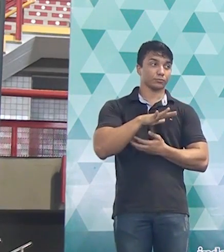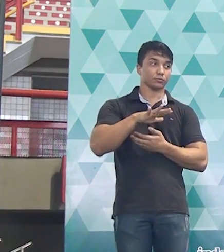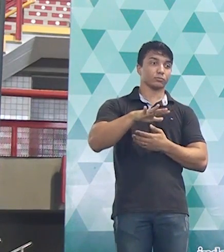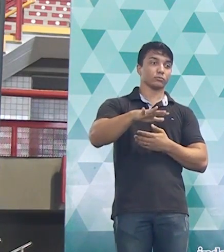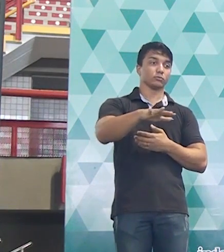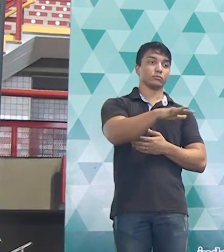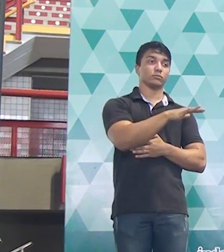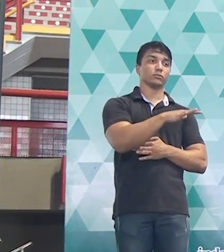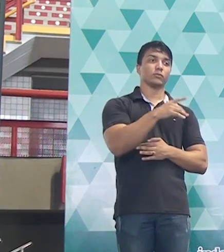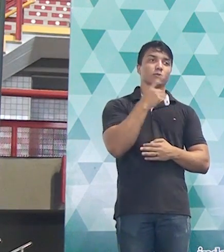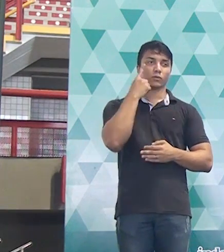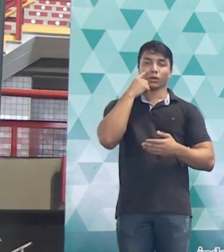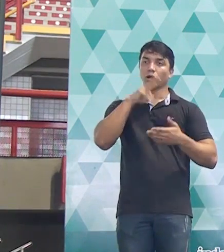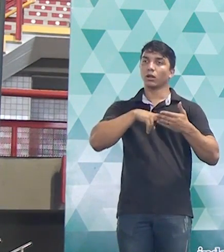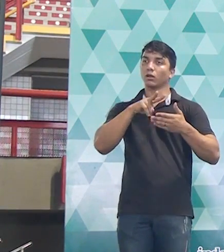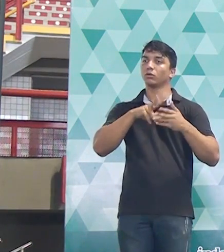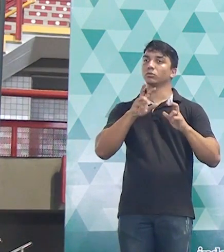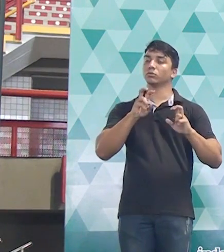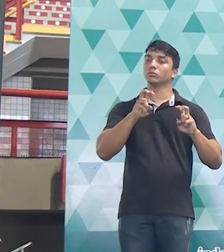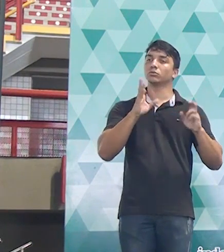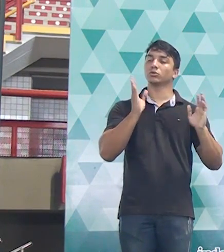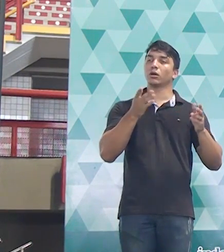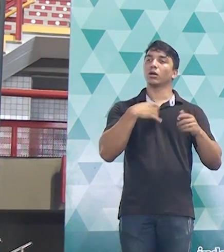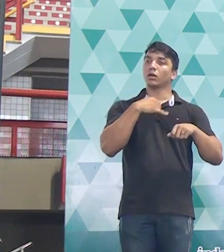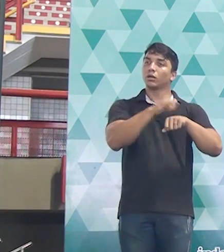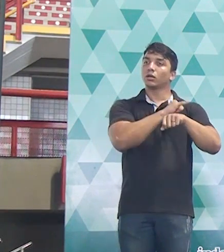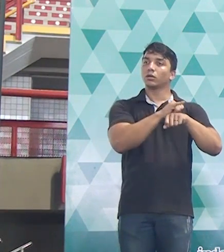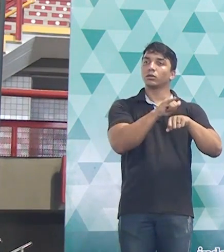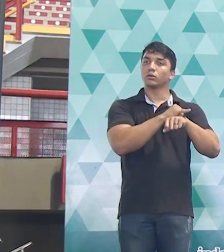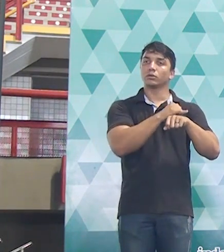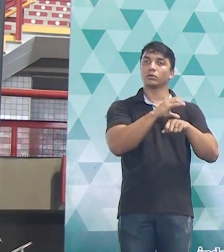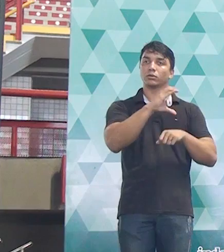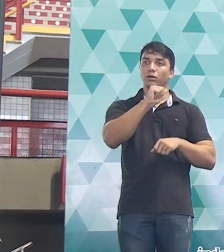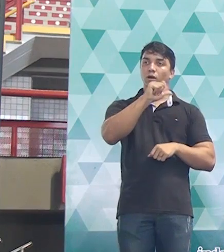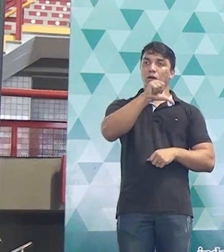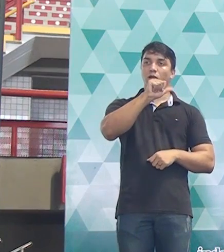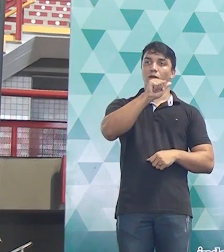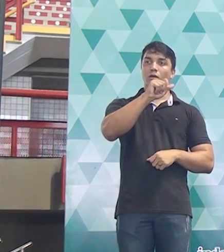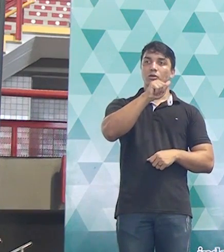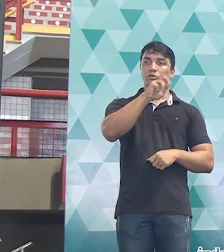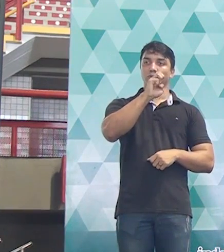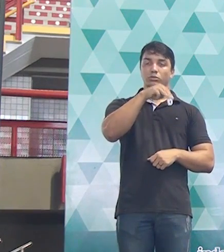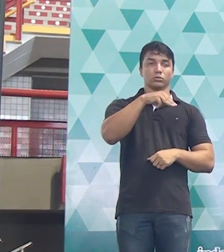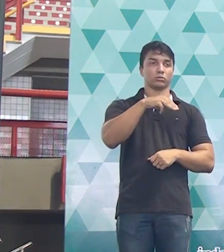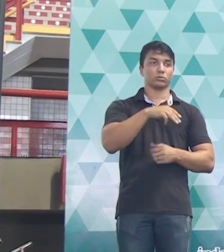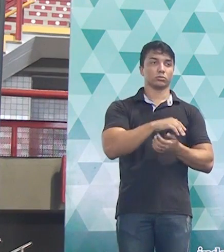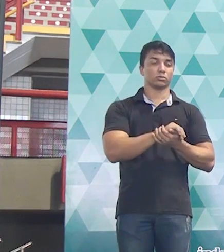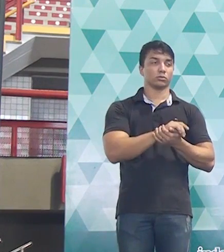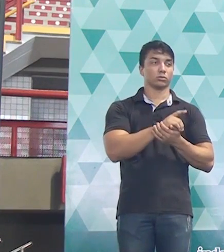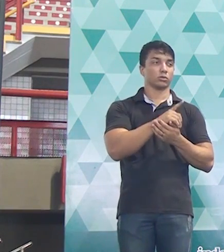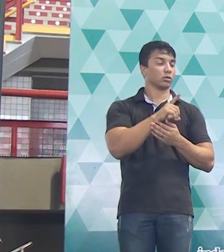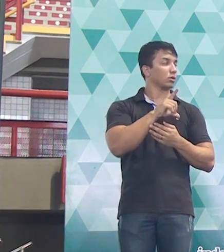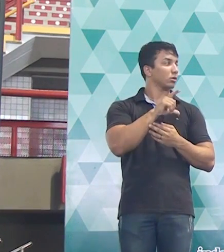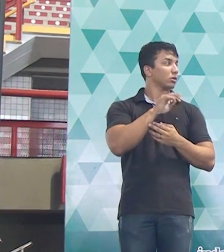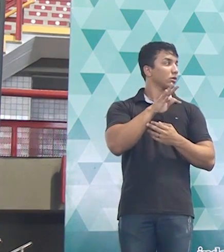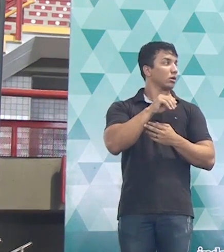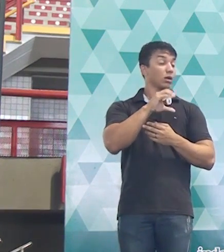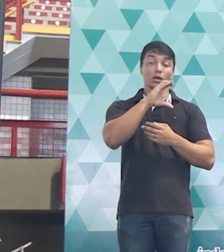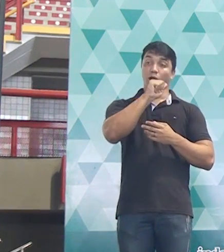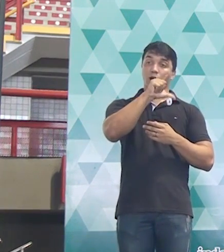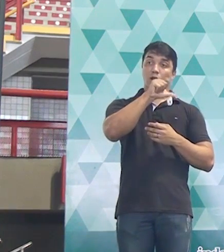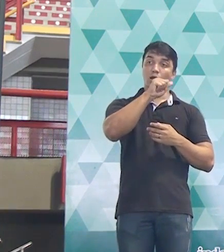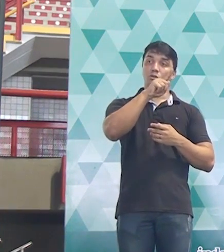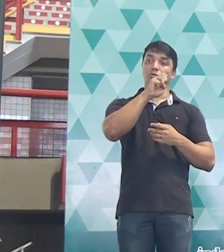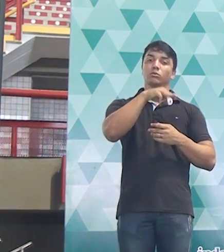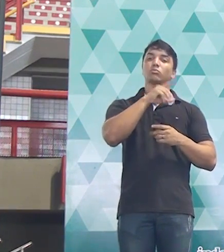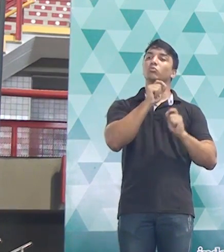Não sei se alguém aqui já leu sobre uma técnica chamada calagem. Eu falei dela hoje. Calagem, pessoal, é quando